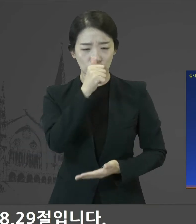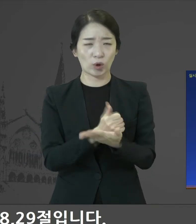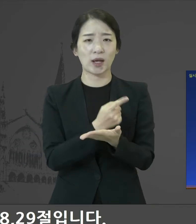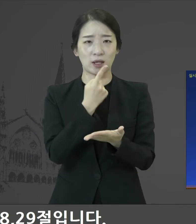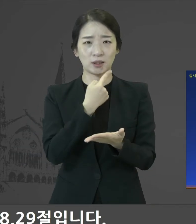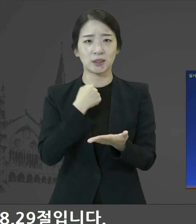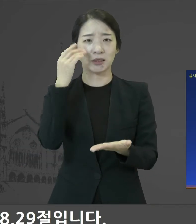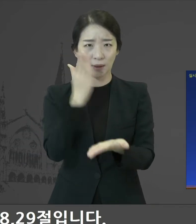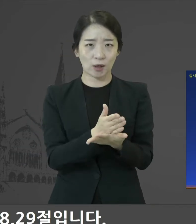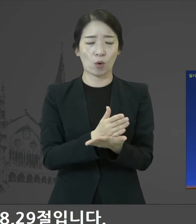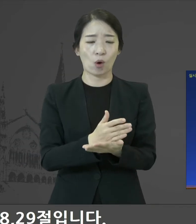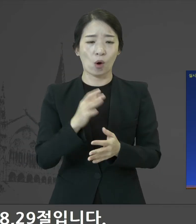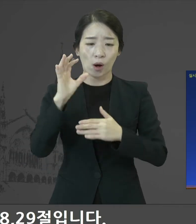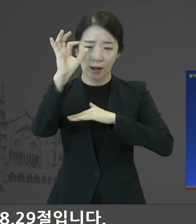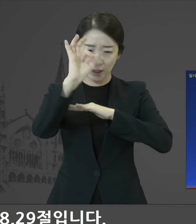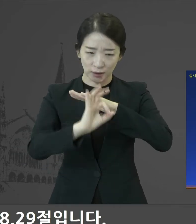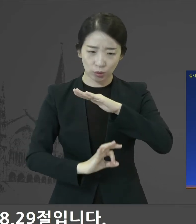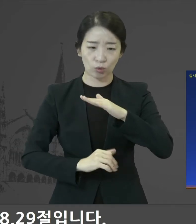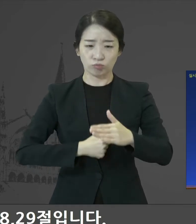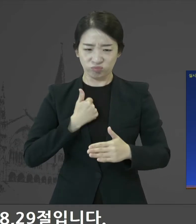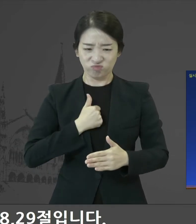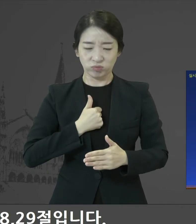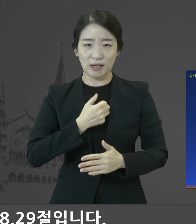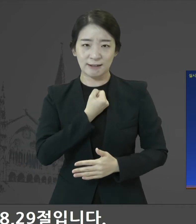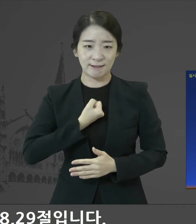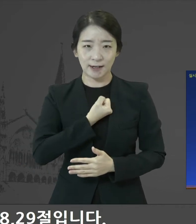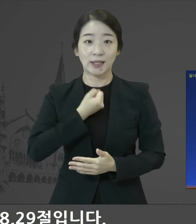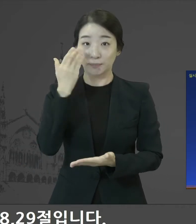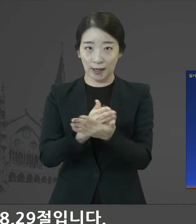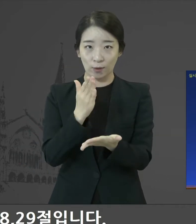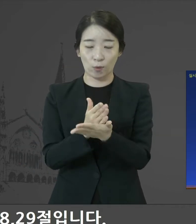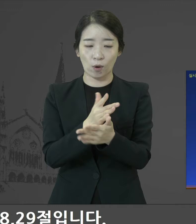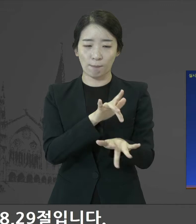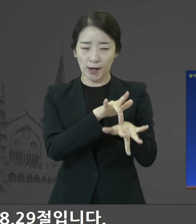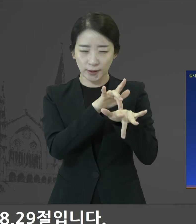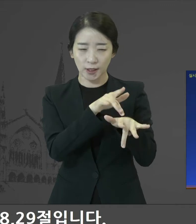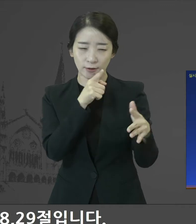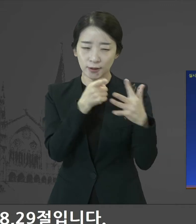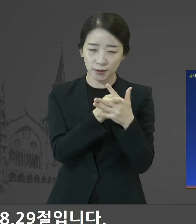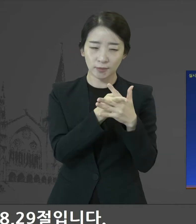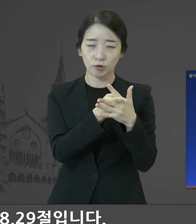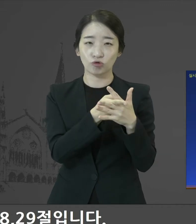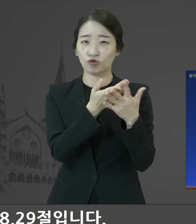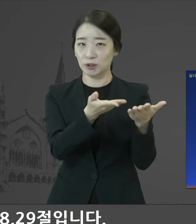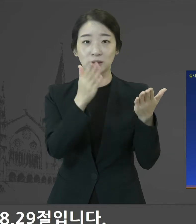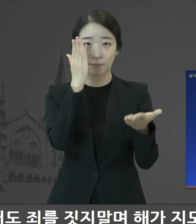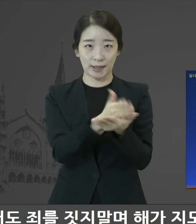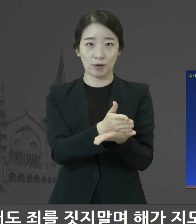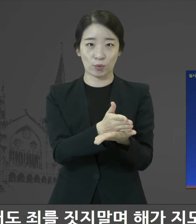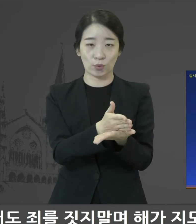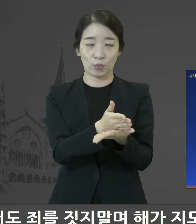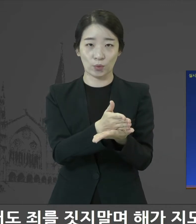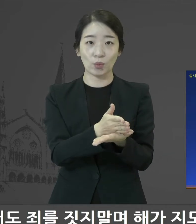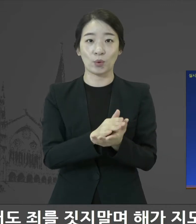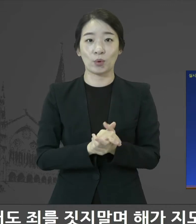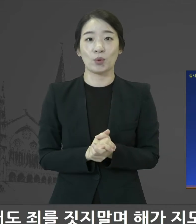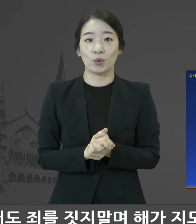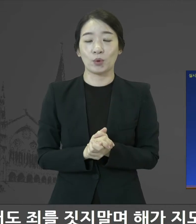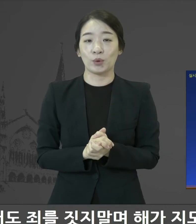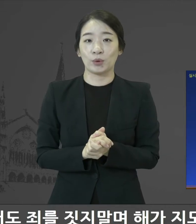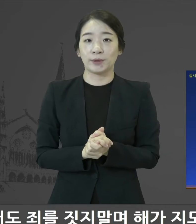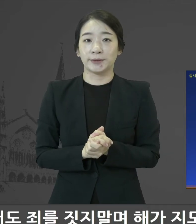지도록 분을 품지 말고 마귀에게 틈을 주지 말라. 분노하는 삶을 어떻게 이길 수 있을까 가르쳐